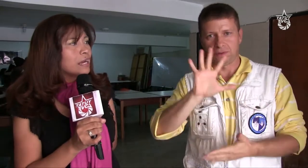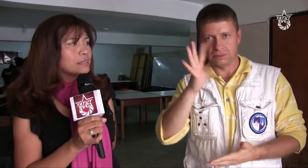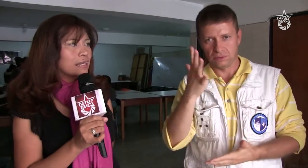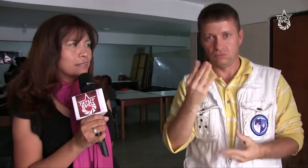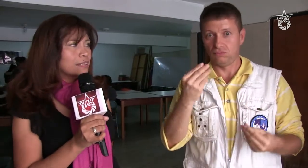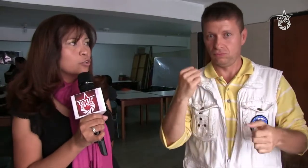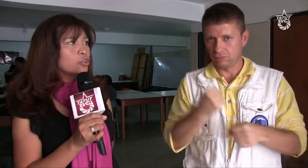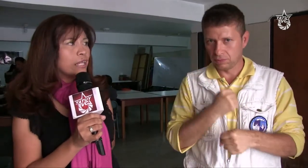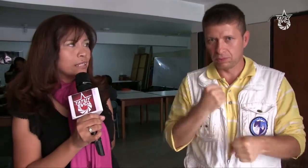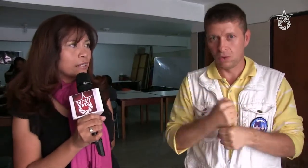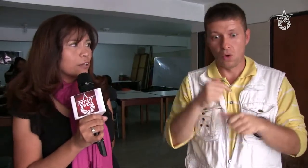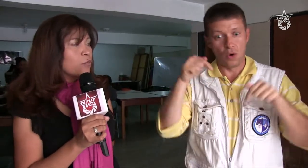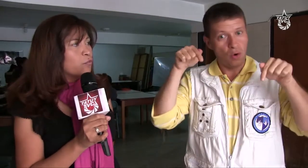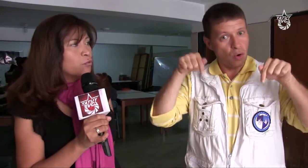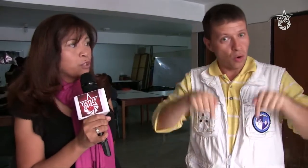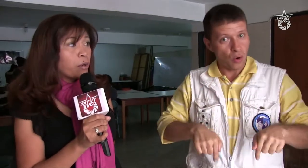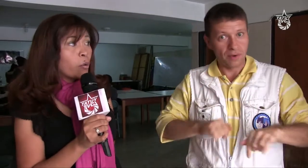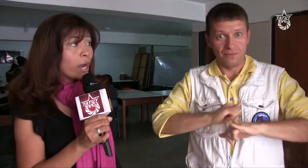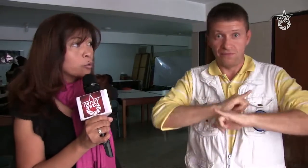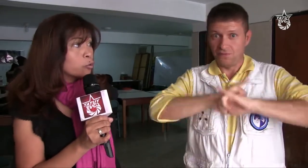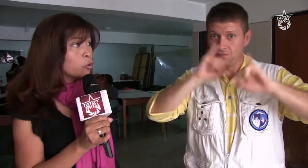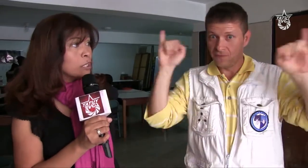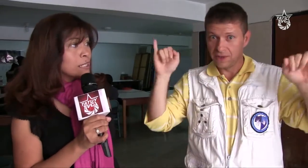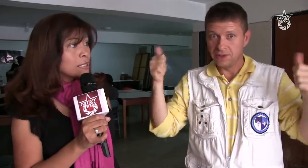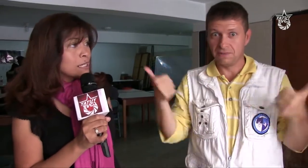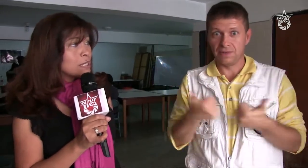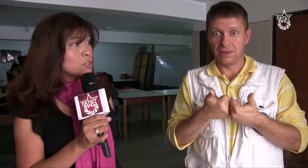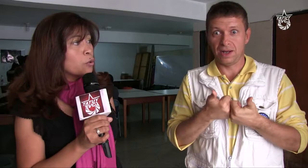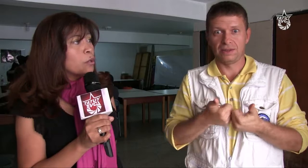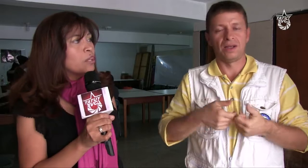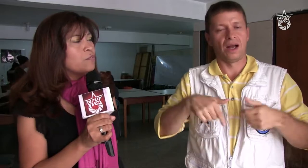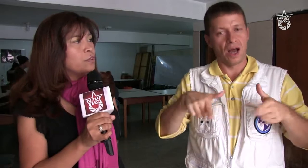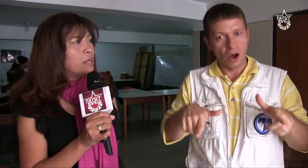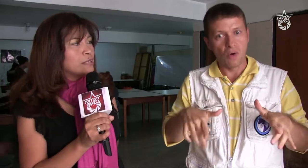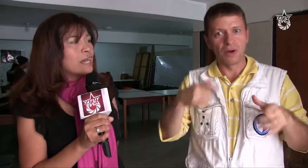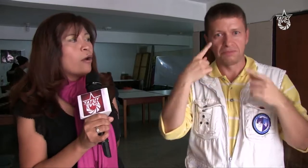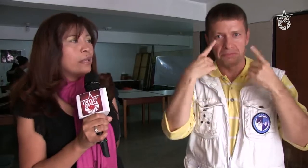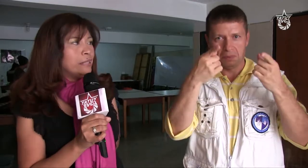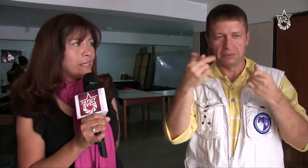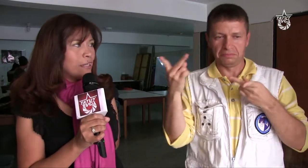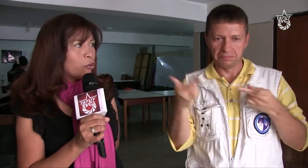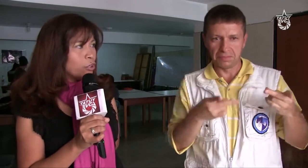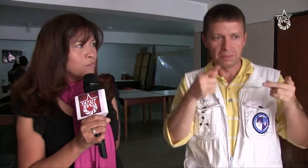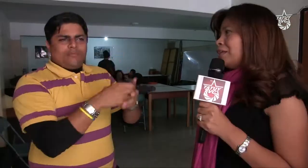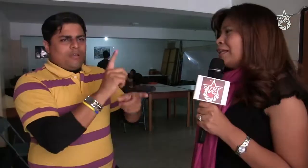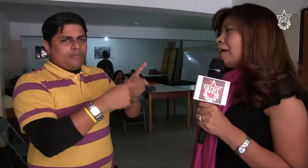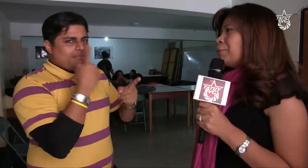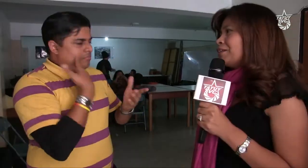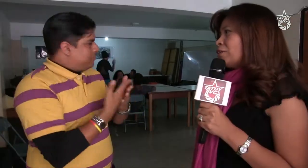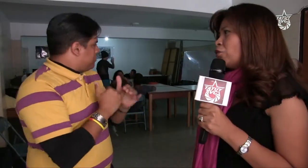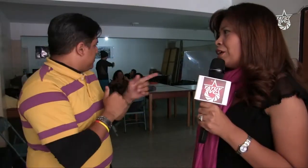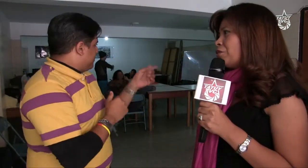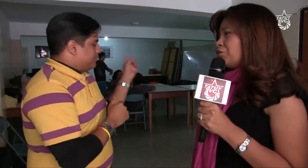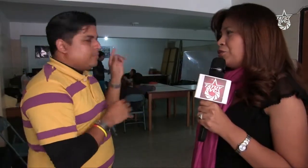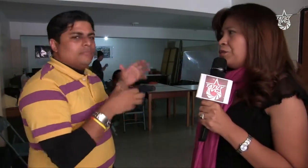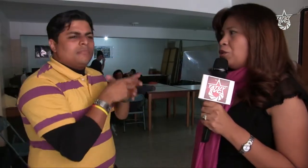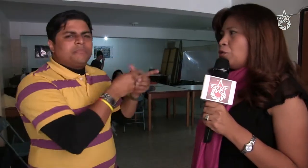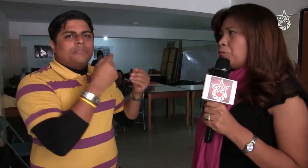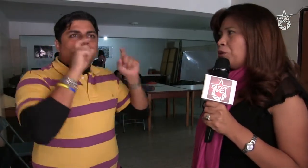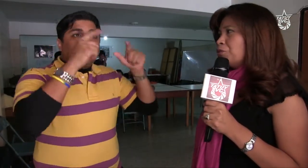hasta las 5 de la tarde. Fue un trabajo arduo que se hizo y finaliza el día de hoy. De aprender lo que era edición de video, como pueden